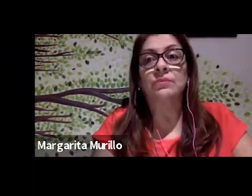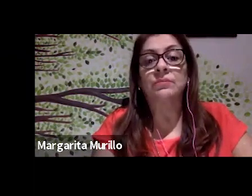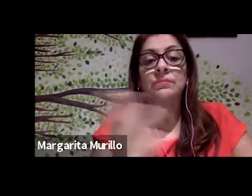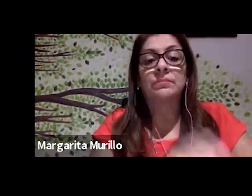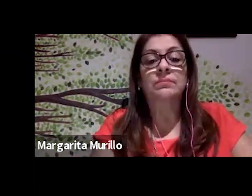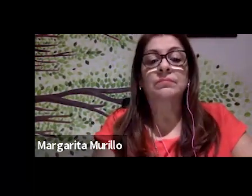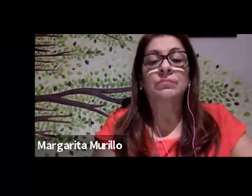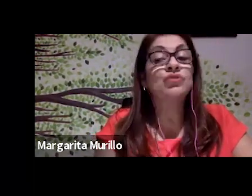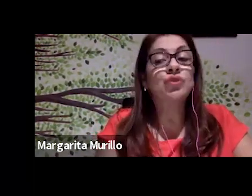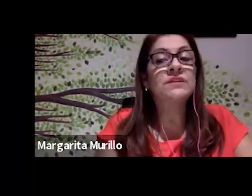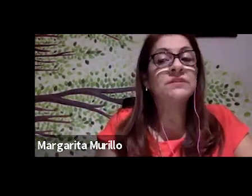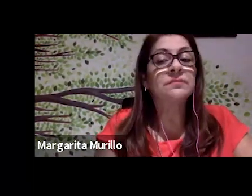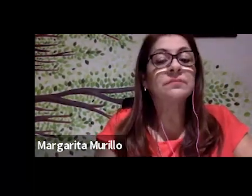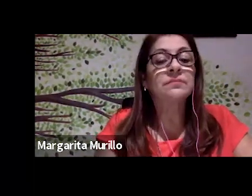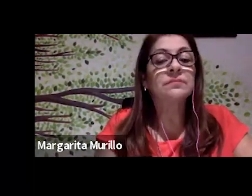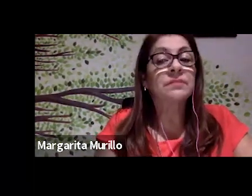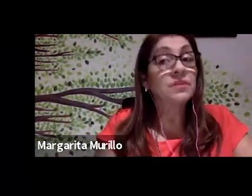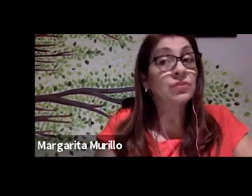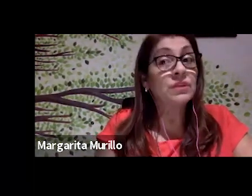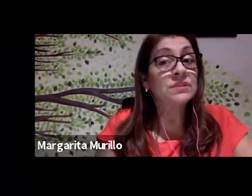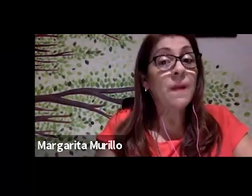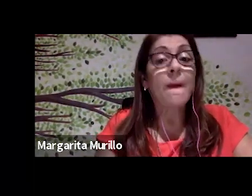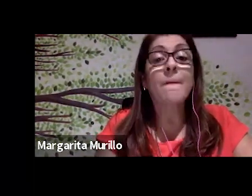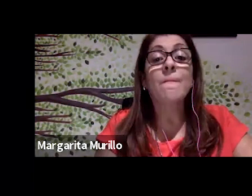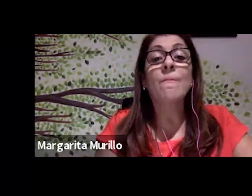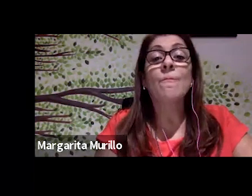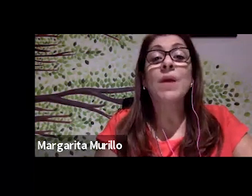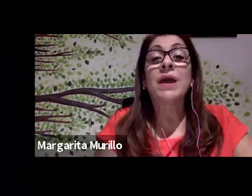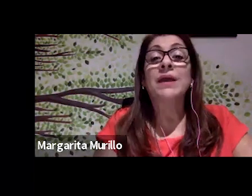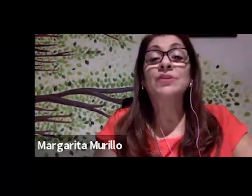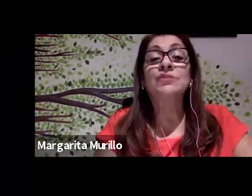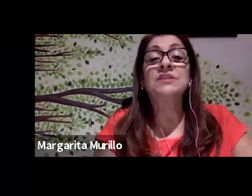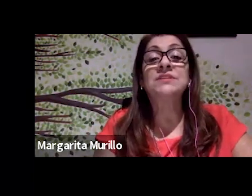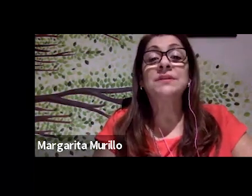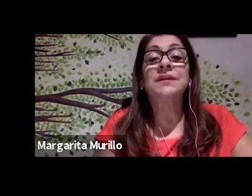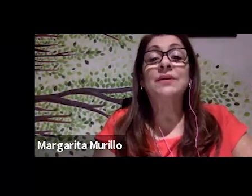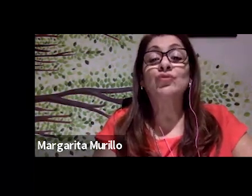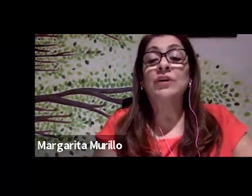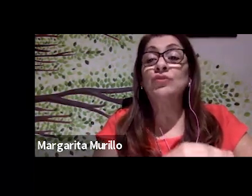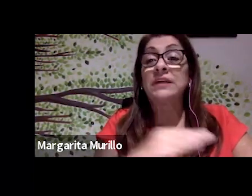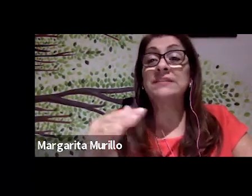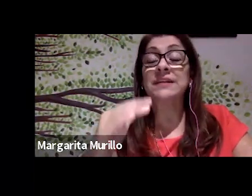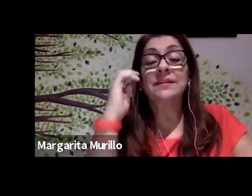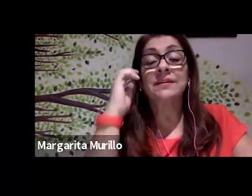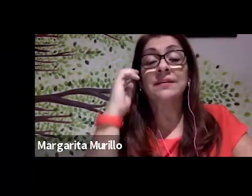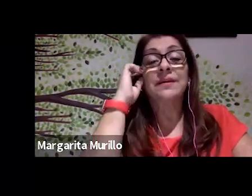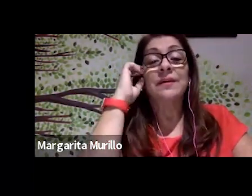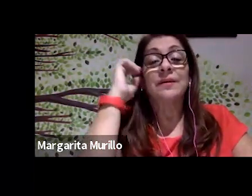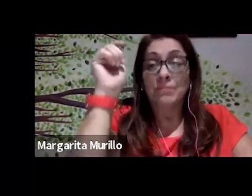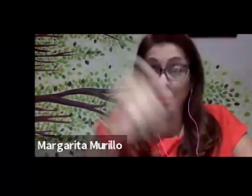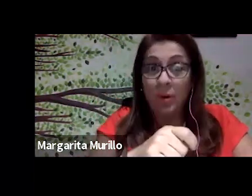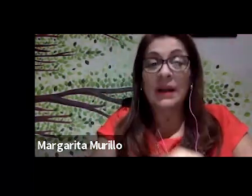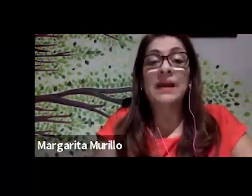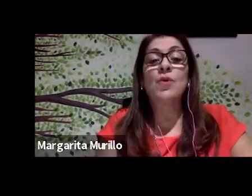chateando ocho horas diez horas entonces usted contesten